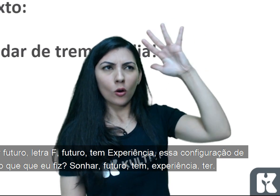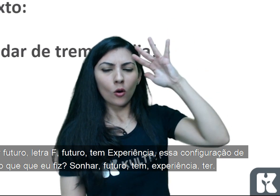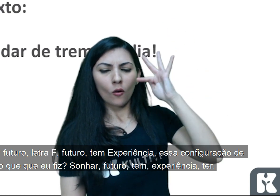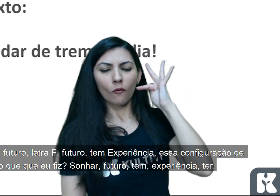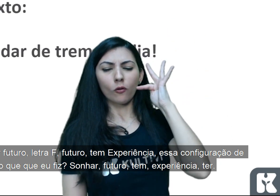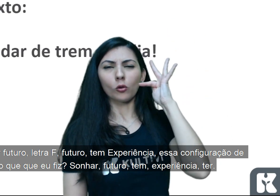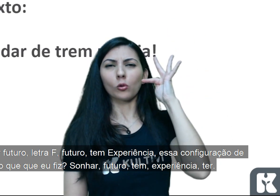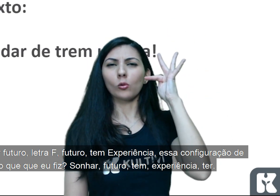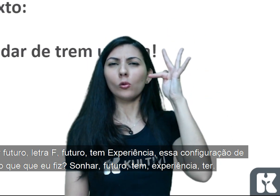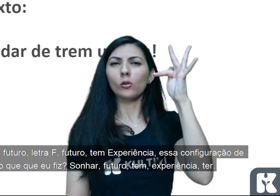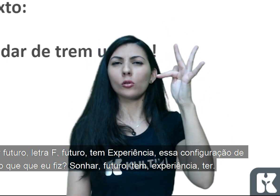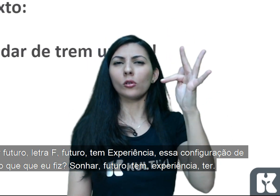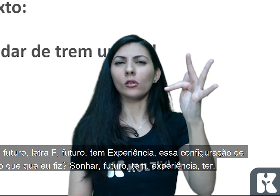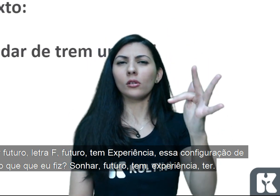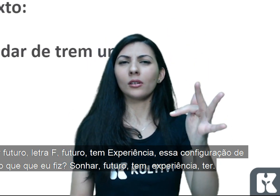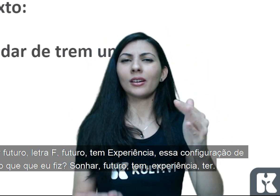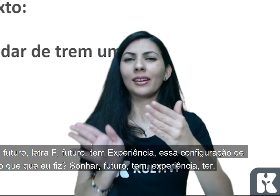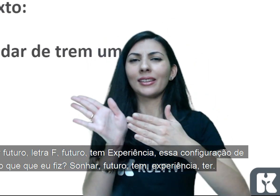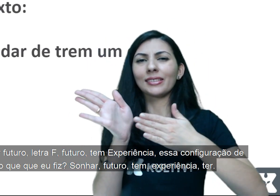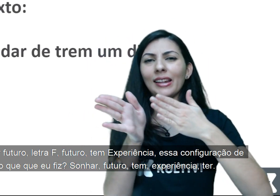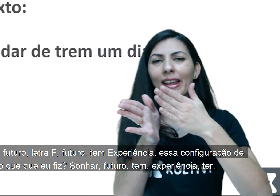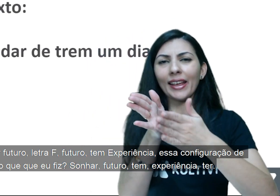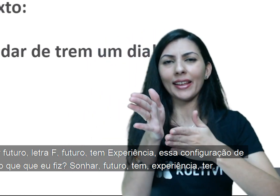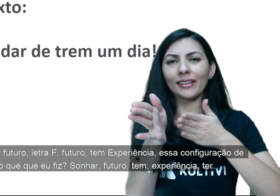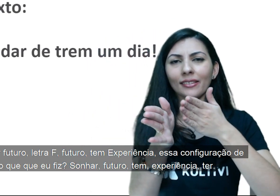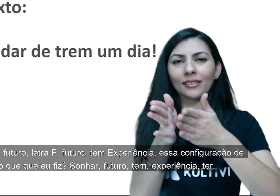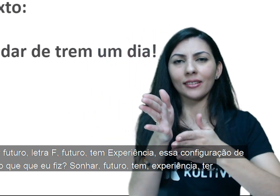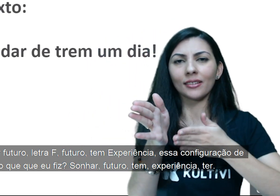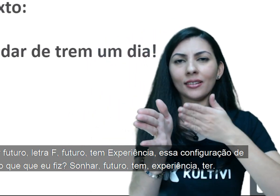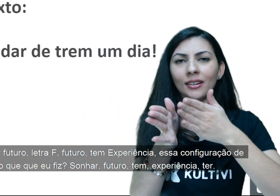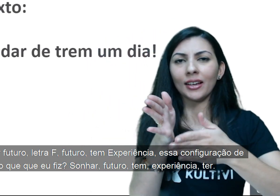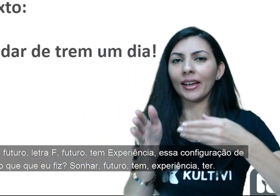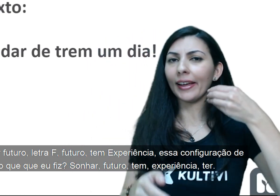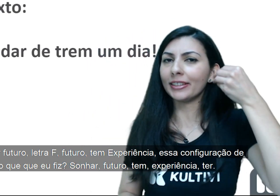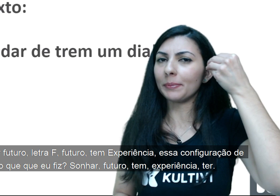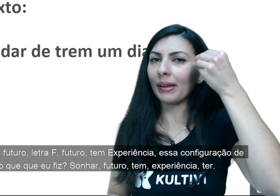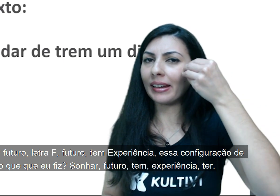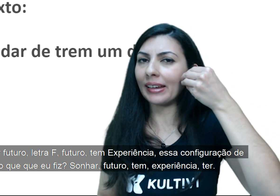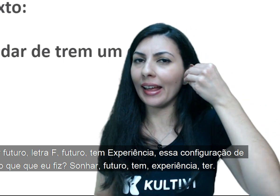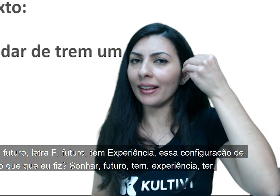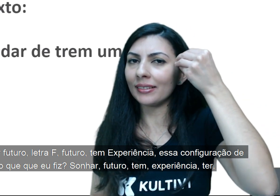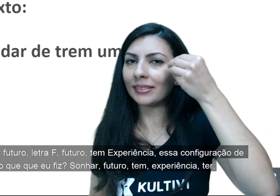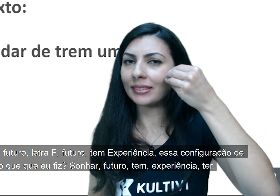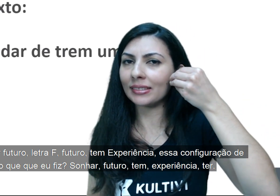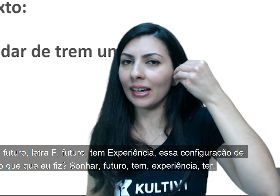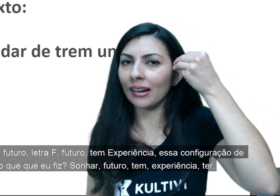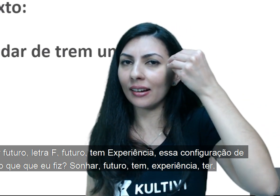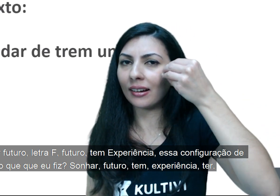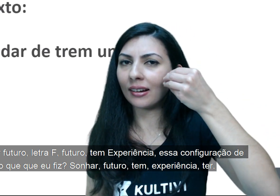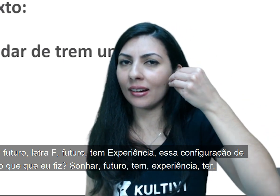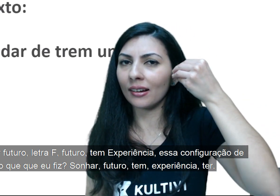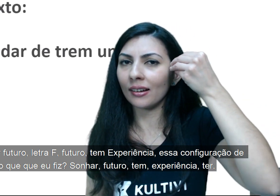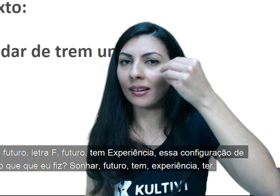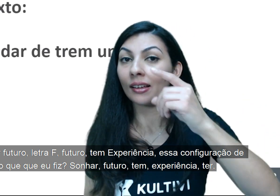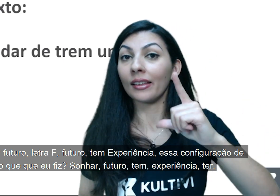Futuro Trem Experiência